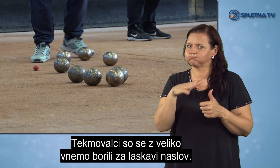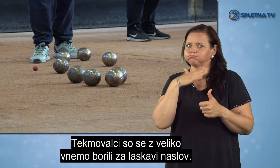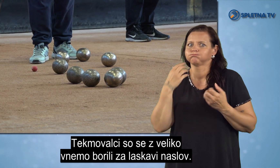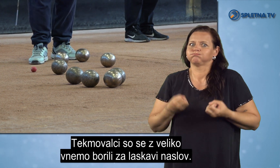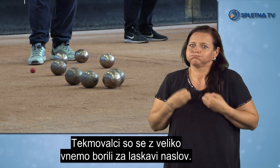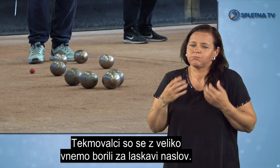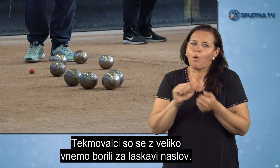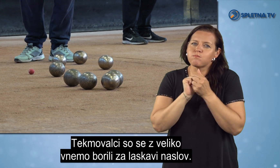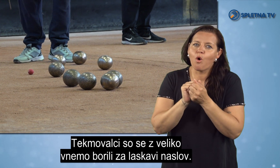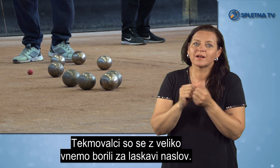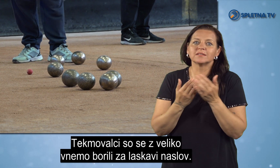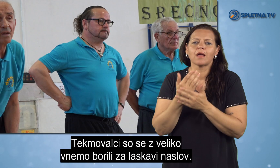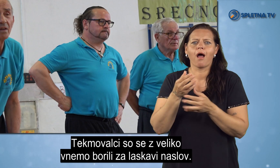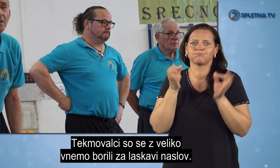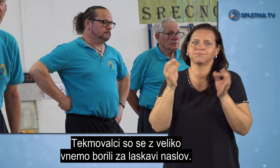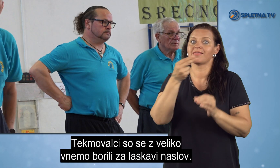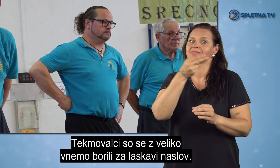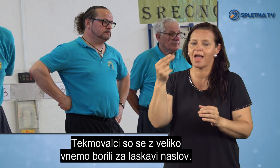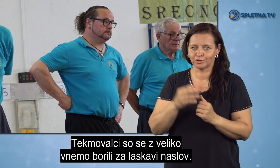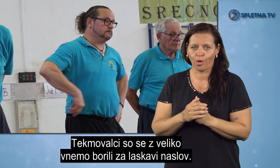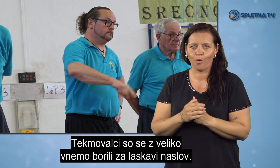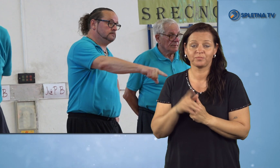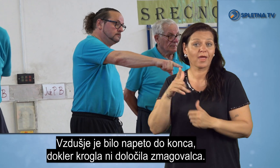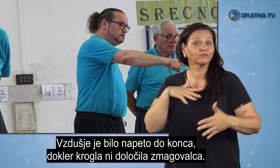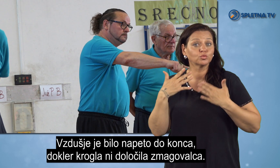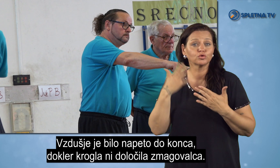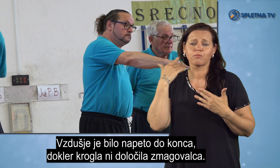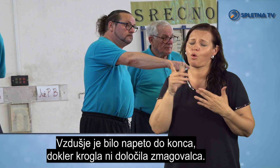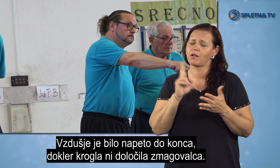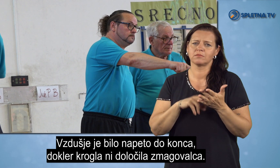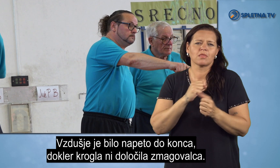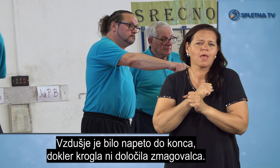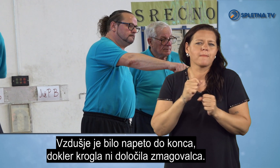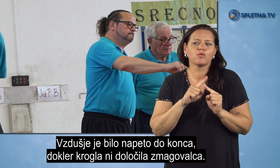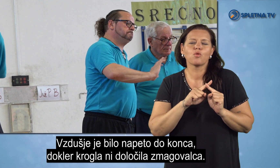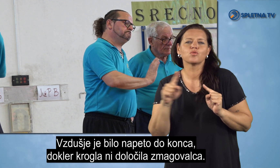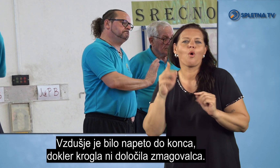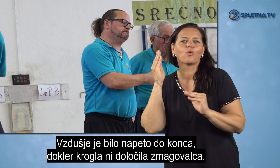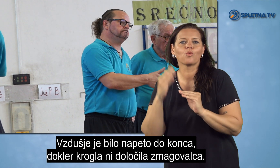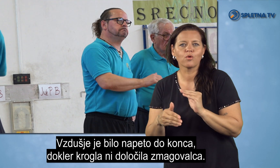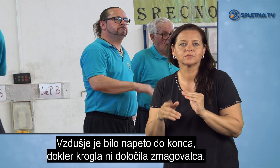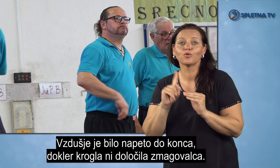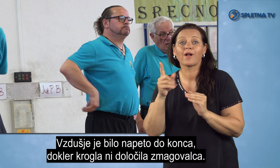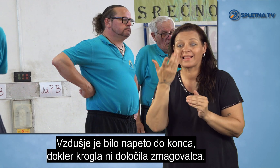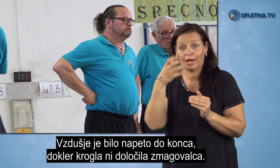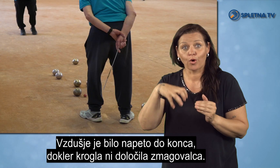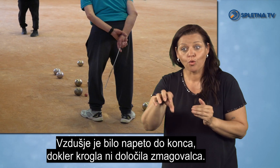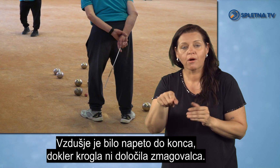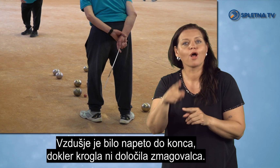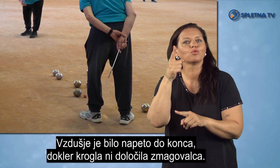so se z veliko vnemo borili za laskavi naslov. Vzdušje je bilo napeto do konca, dokler krogla ni določila